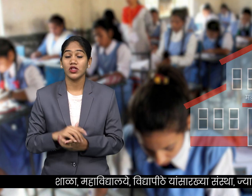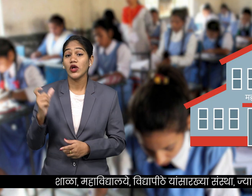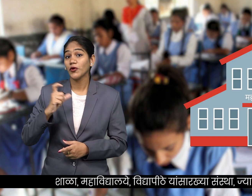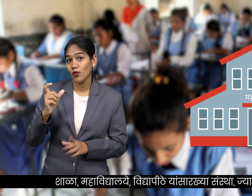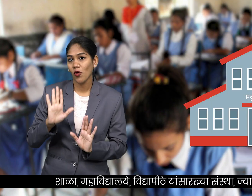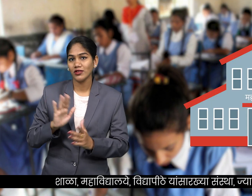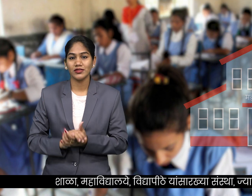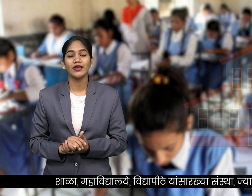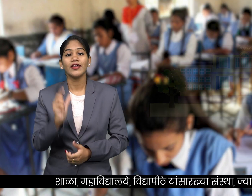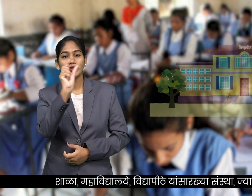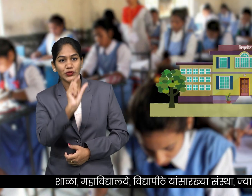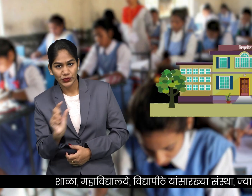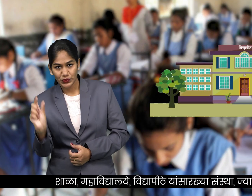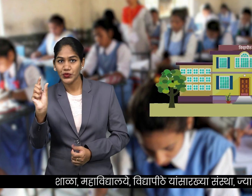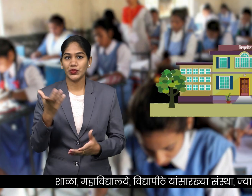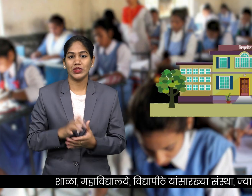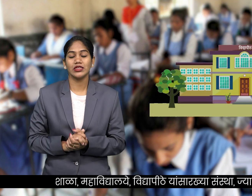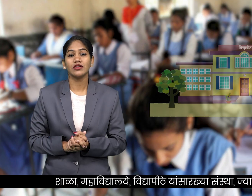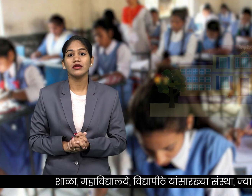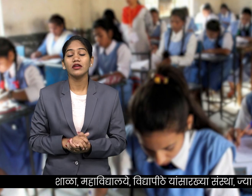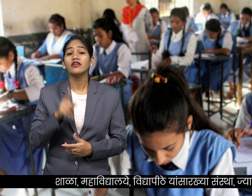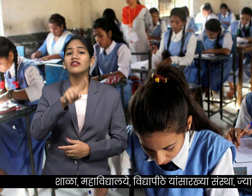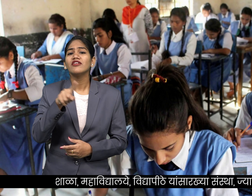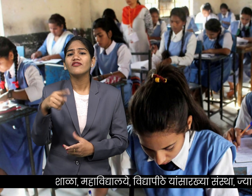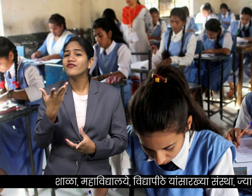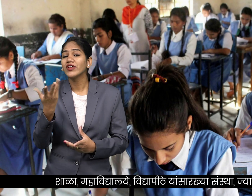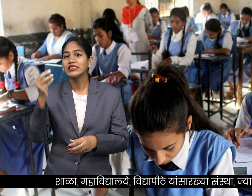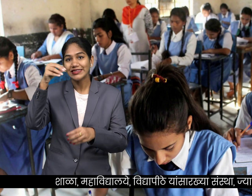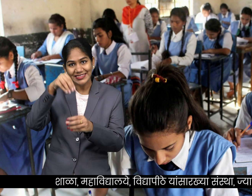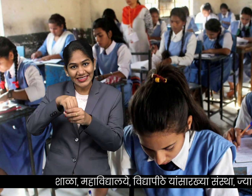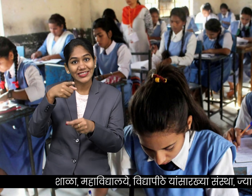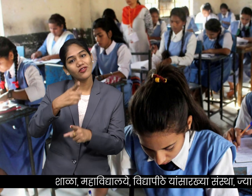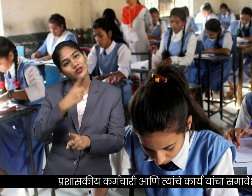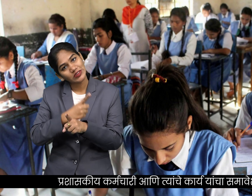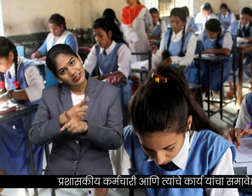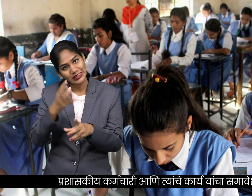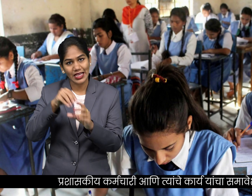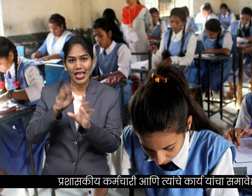महाविद्यालय, विद्यापीठे यासारख्या संस्था ज्यात शिक्षक,